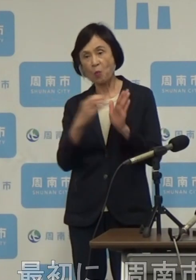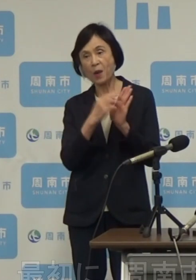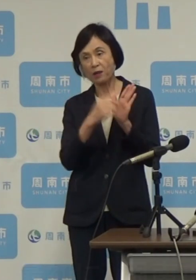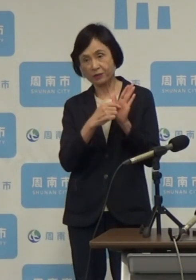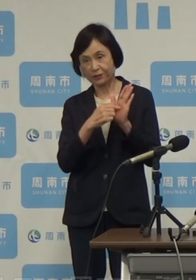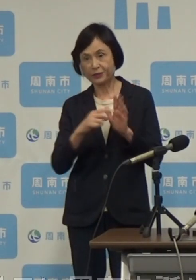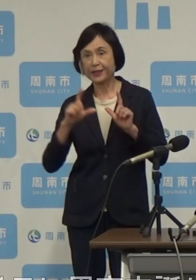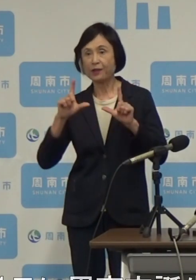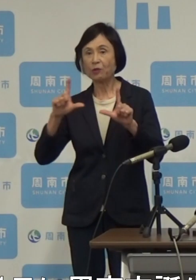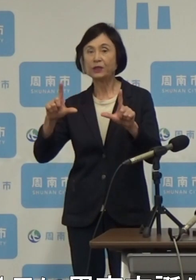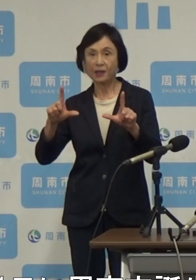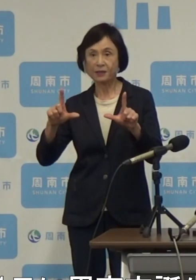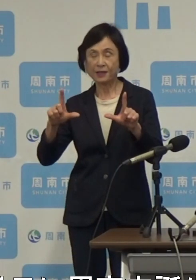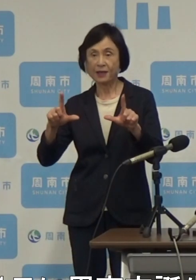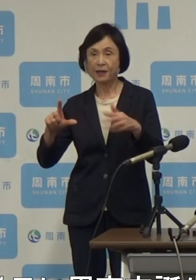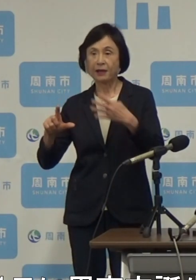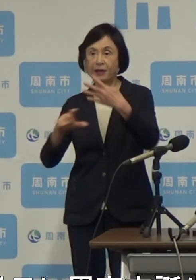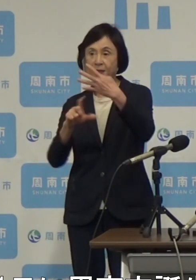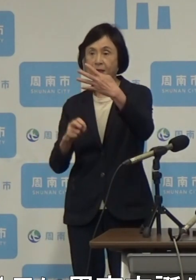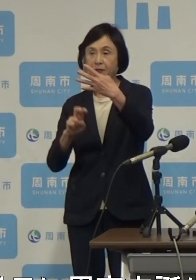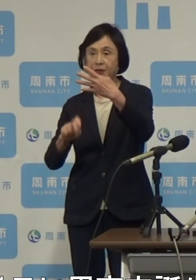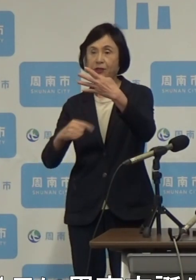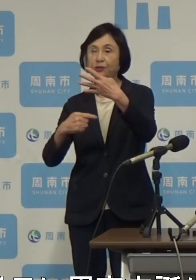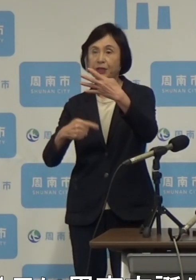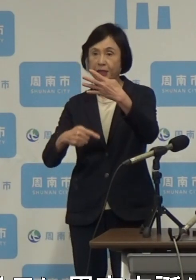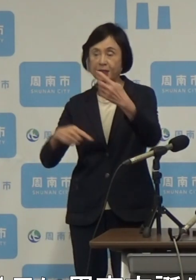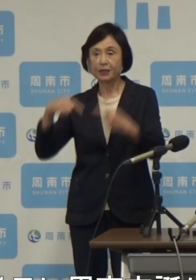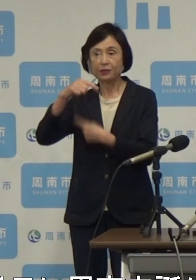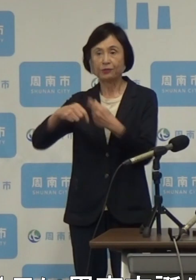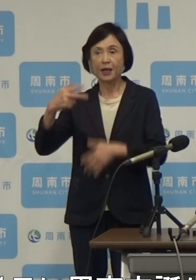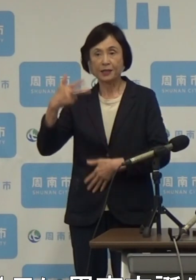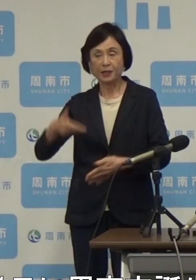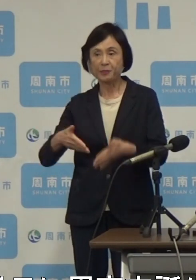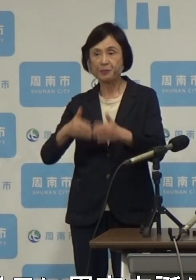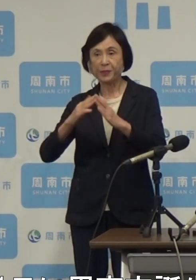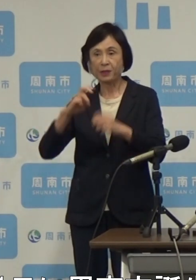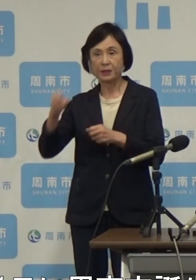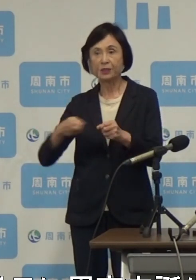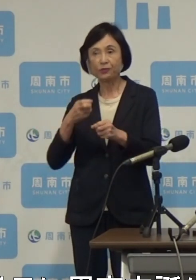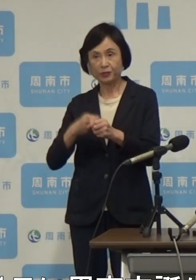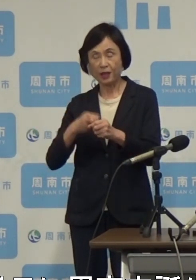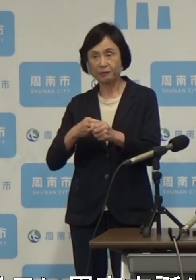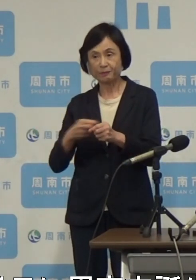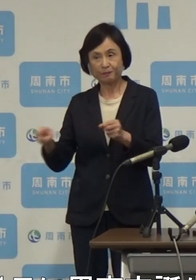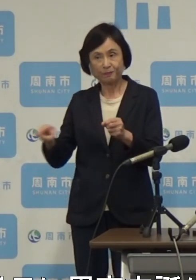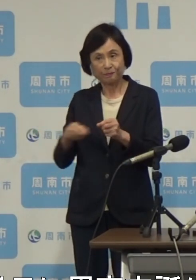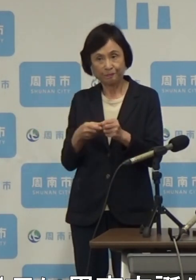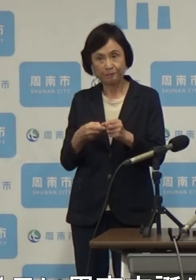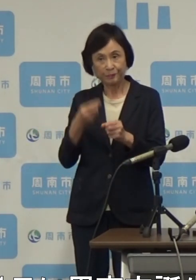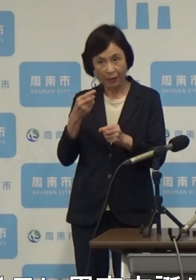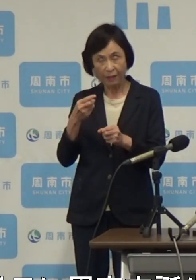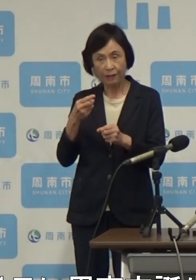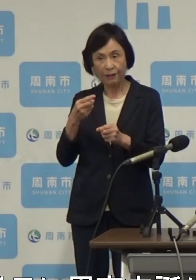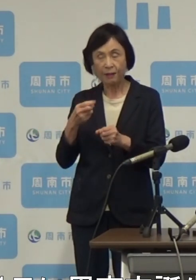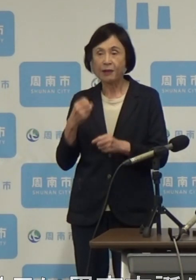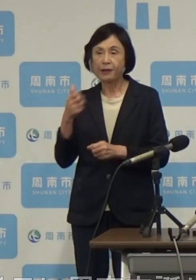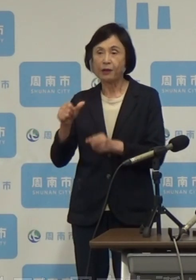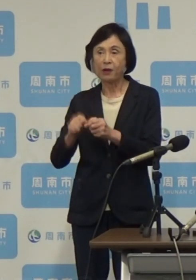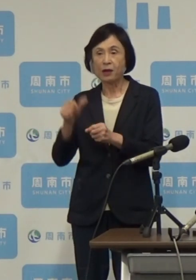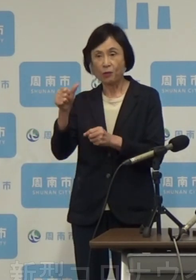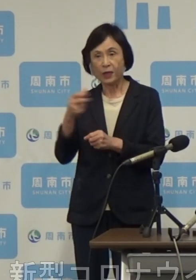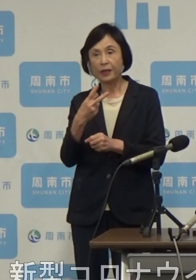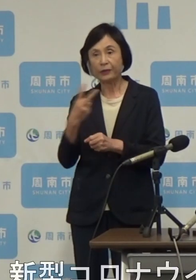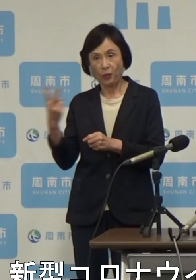いたします、4月21日に周南市誕生20年の節目を迎える令和5年度